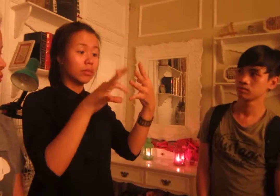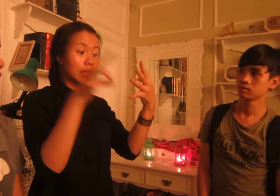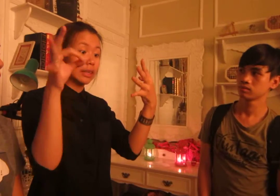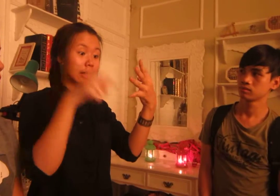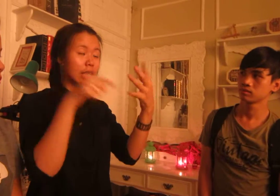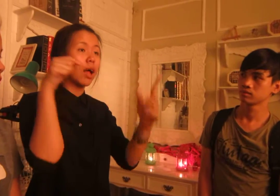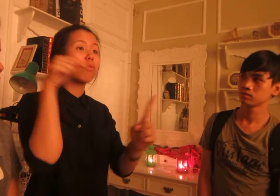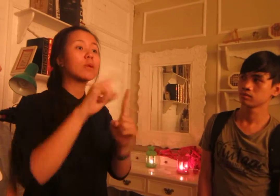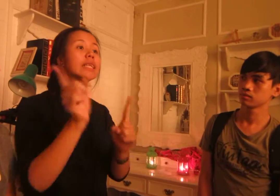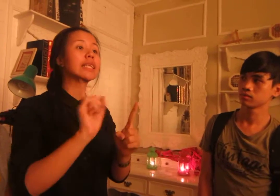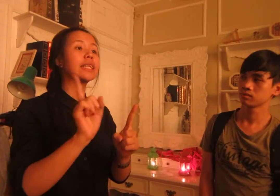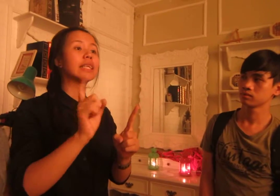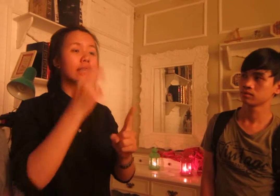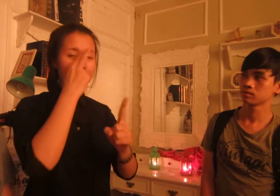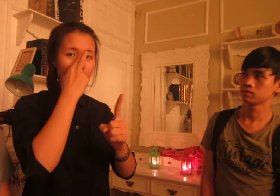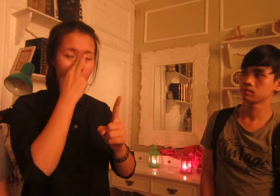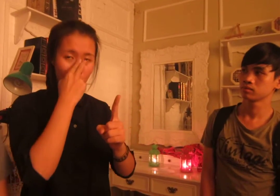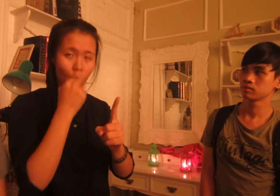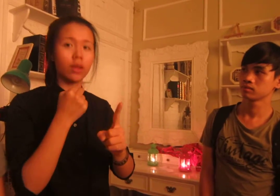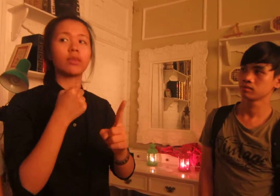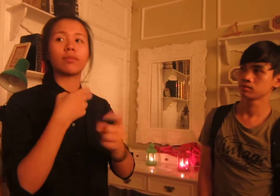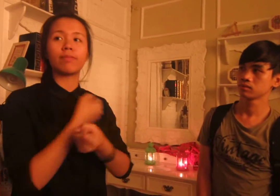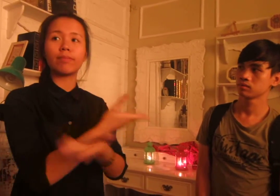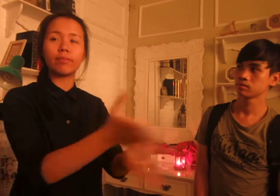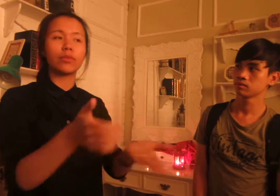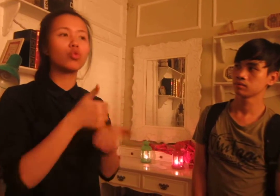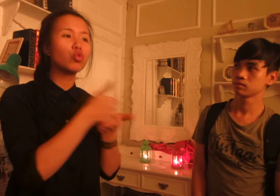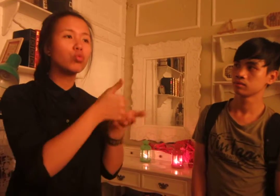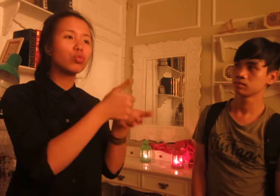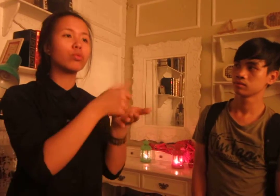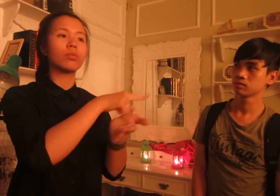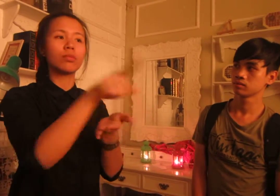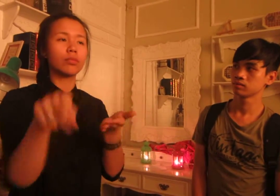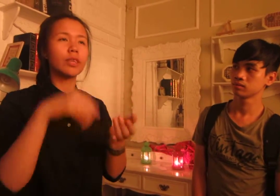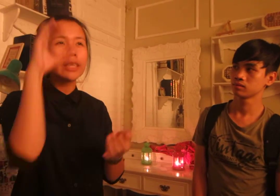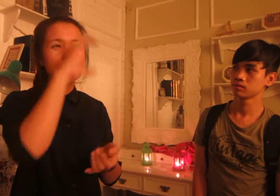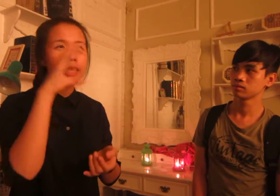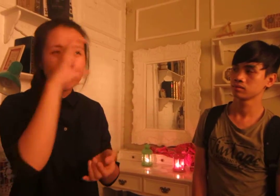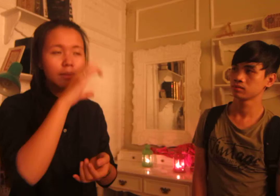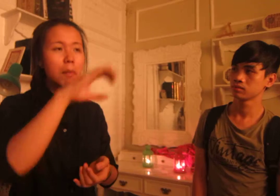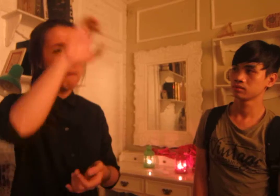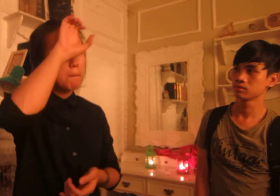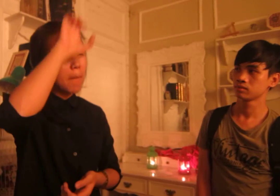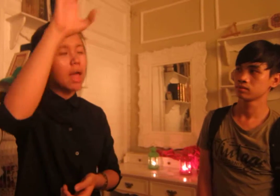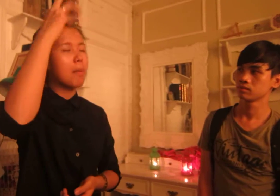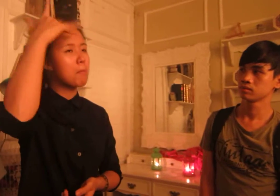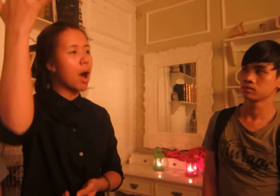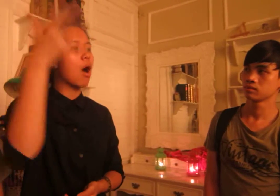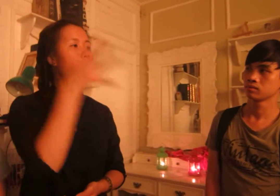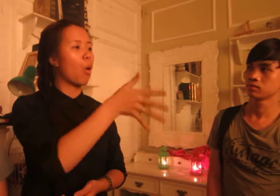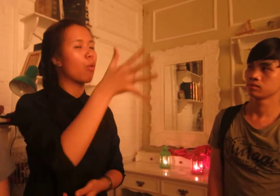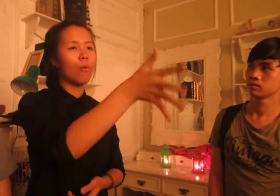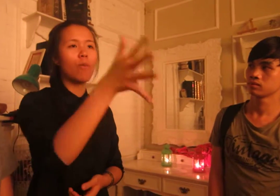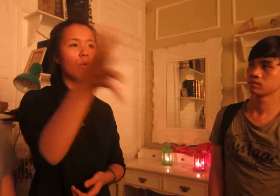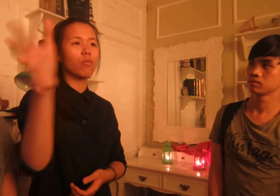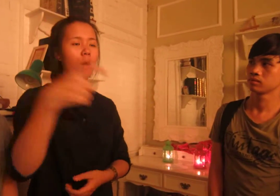có rất nhiều mục đích, và trong những mục đích đó là muốn giúp các bạn tìm được đam mê, ước mơ con người của mình